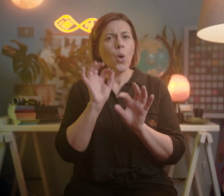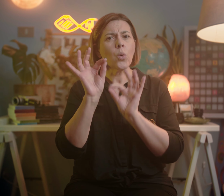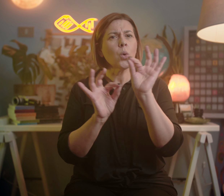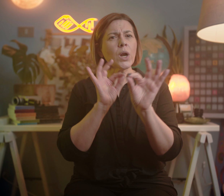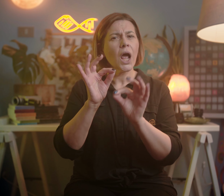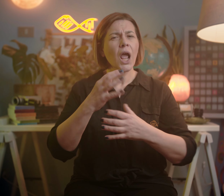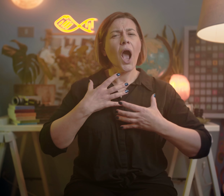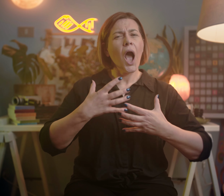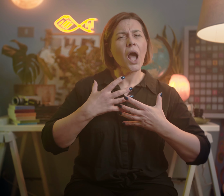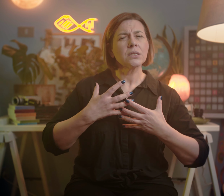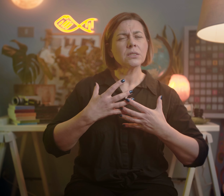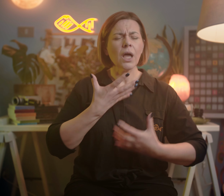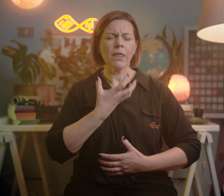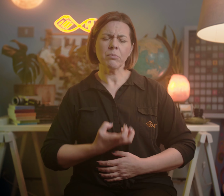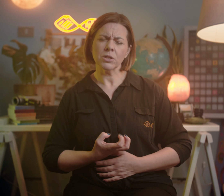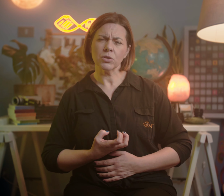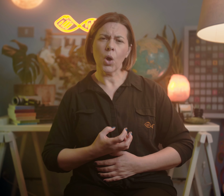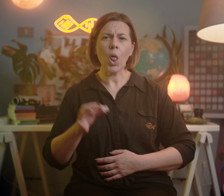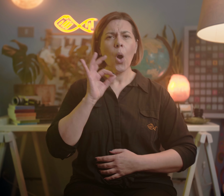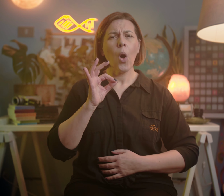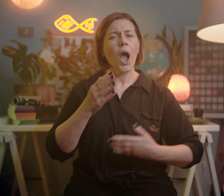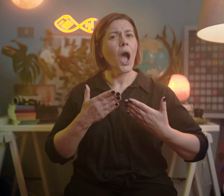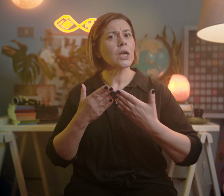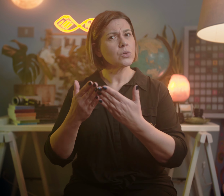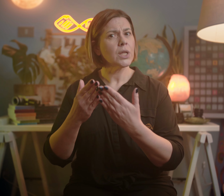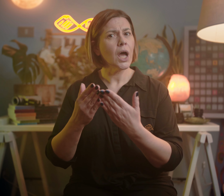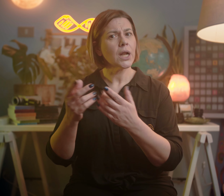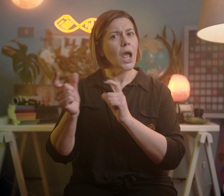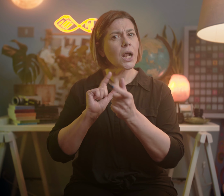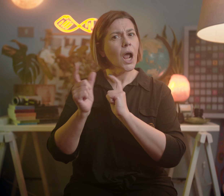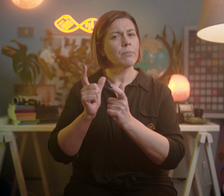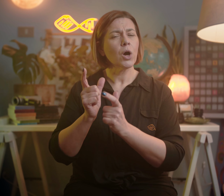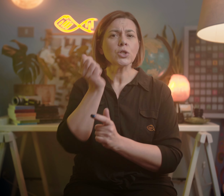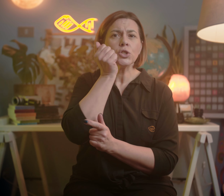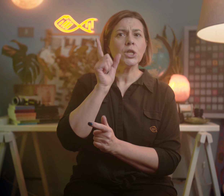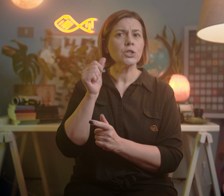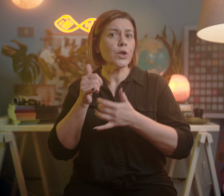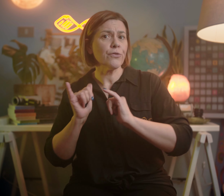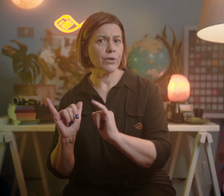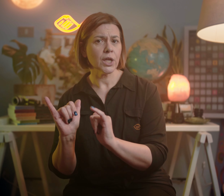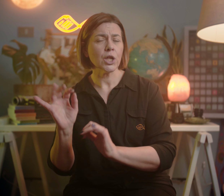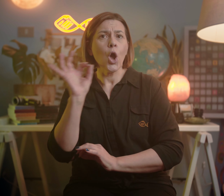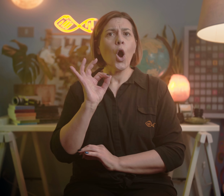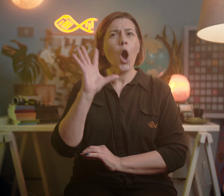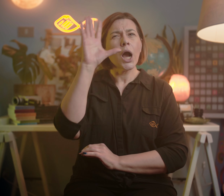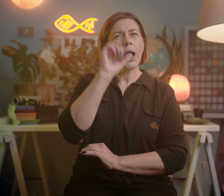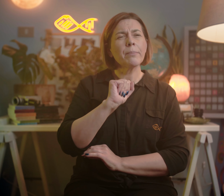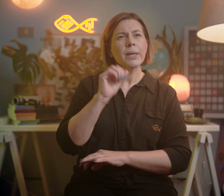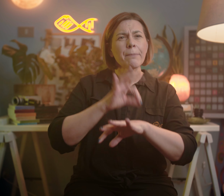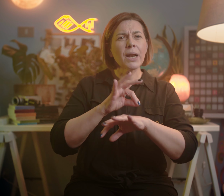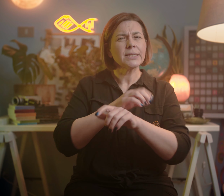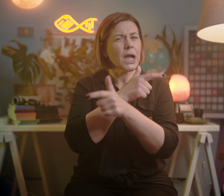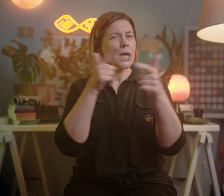esempio, o sanare un rapporto tra genitori e figli, o ancora addirittura avere più chiarezza su patologie più gravi, come ad